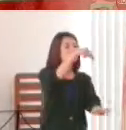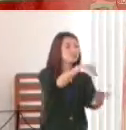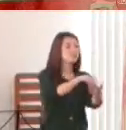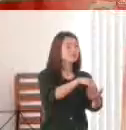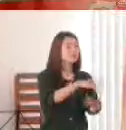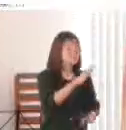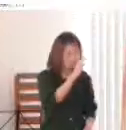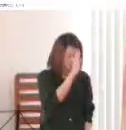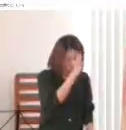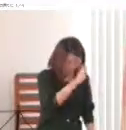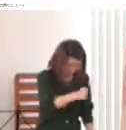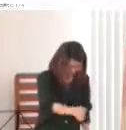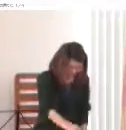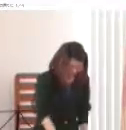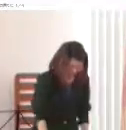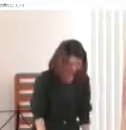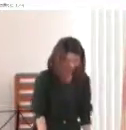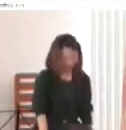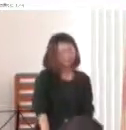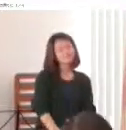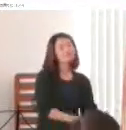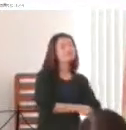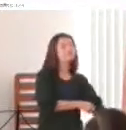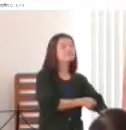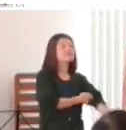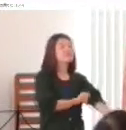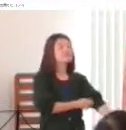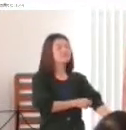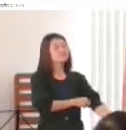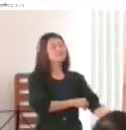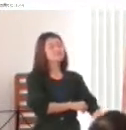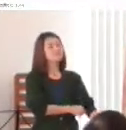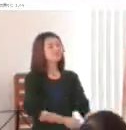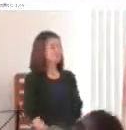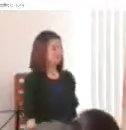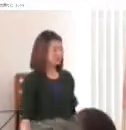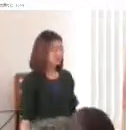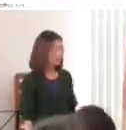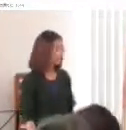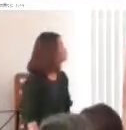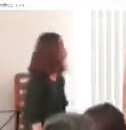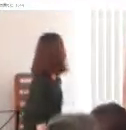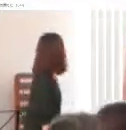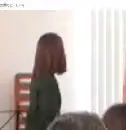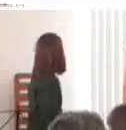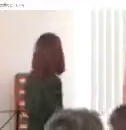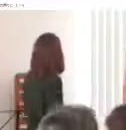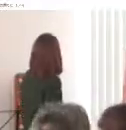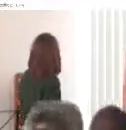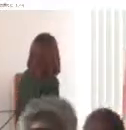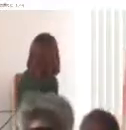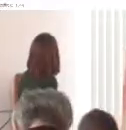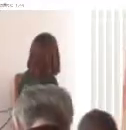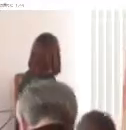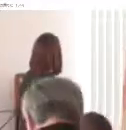。荒野の果てにを皆さんがお起立ください。最後に歌って終わりましょう。